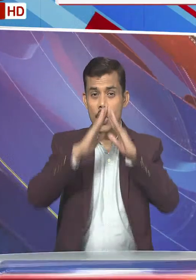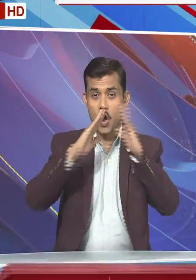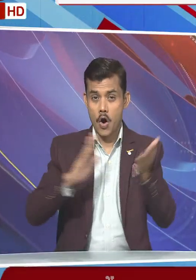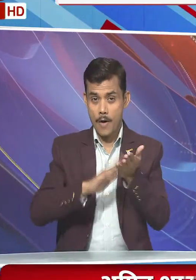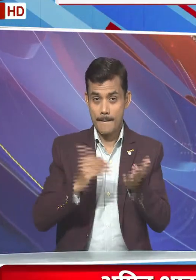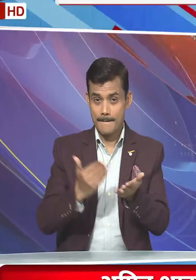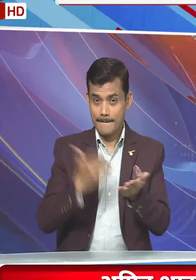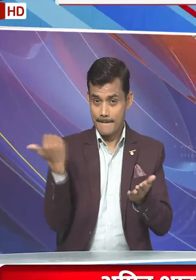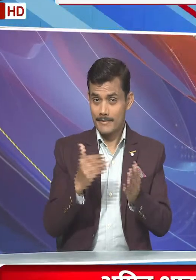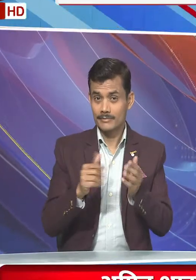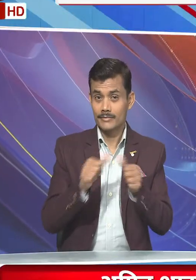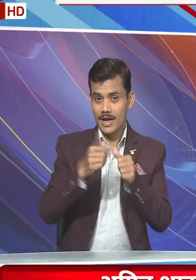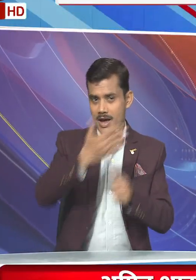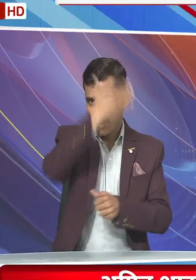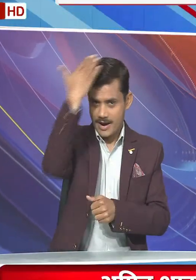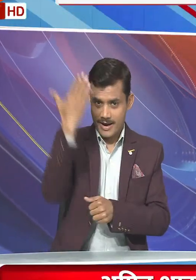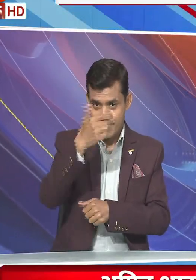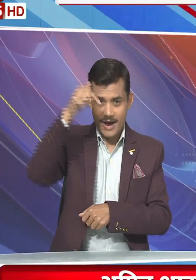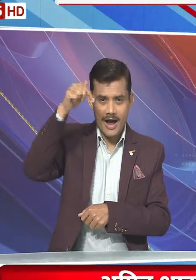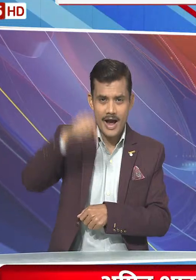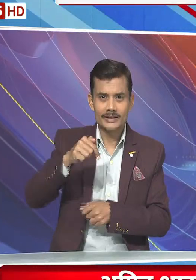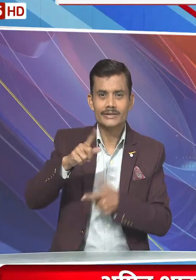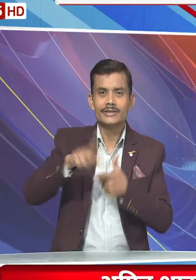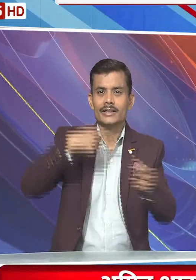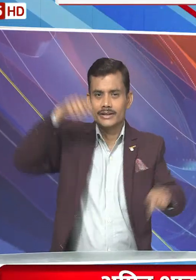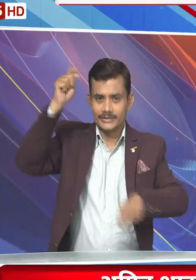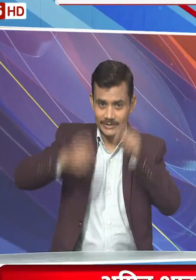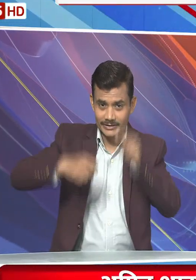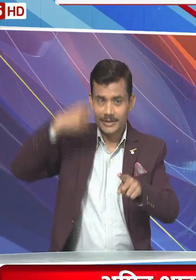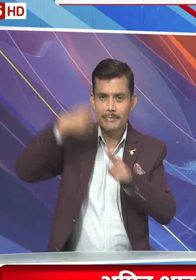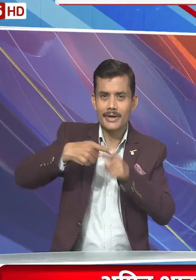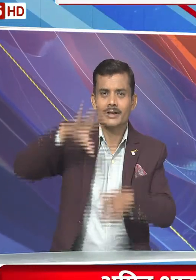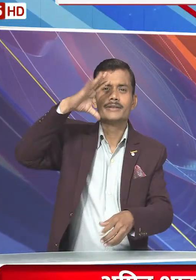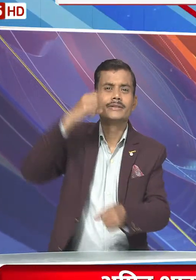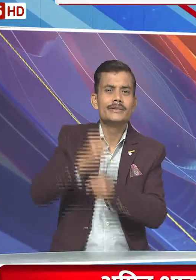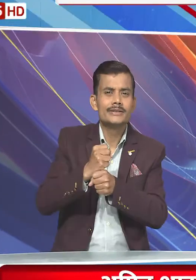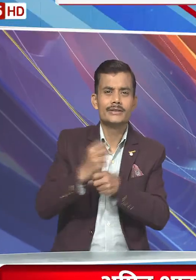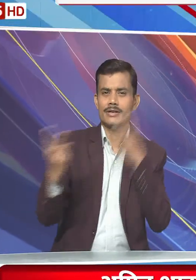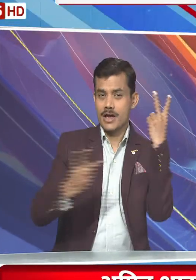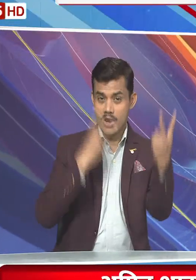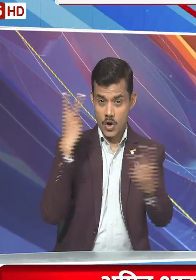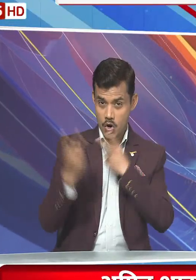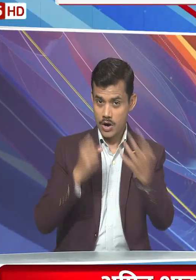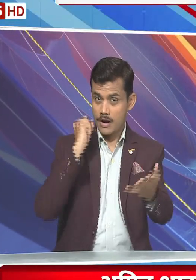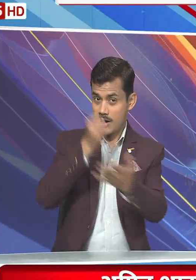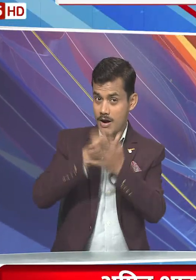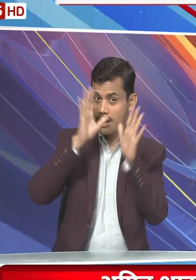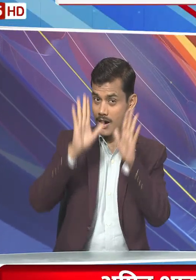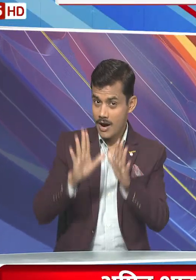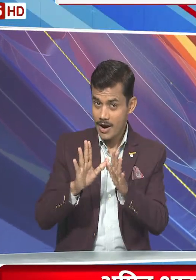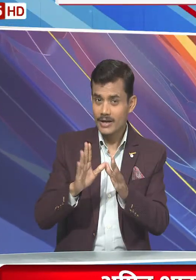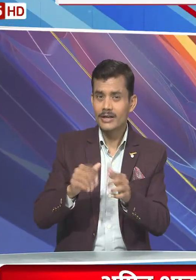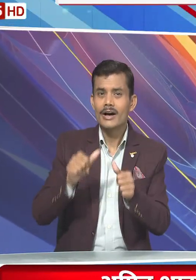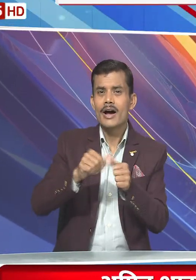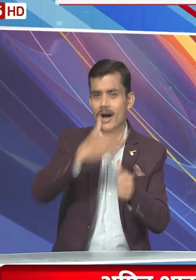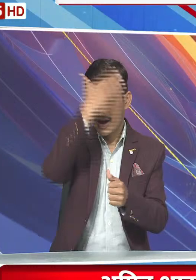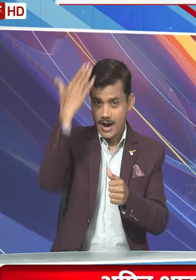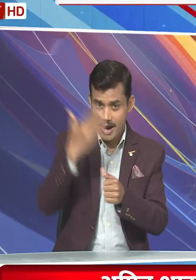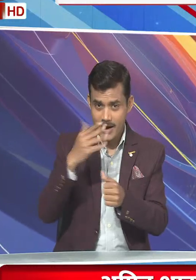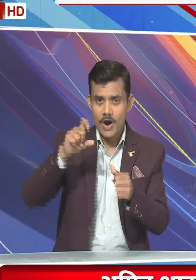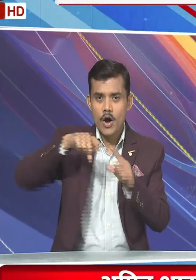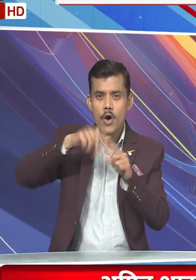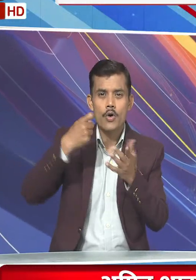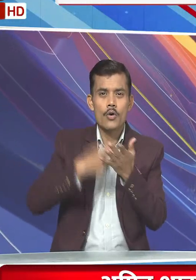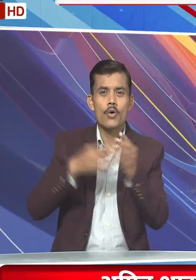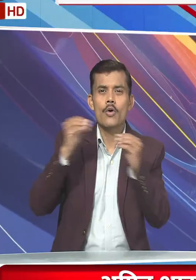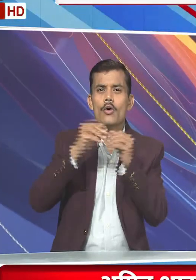केंद्रीय गृह एवं सहकारिता मंत्री अमित शाह आज झारखंड और छत्तीसगढ़ के दौरे पर। अमित शाह चाईबासा और कोरबा में